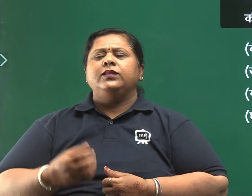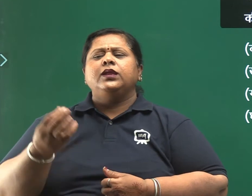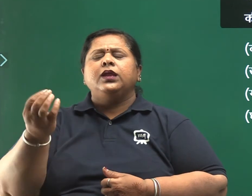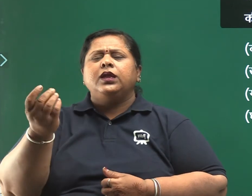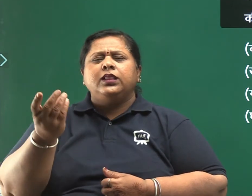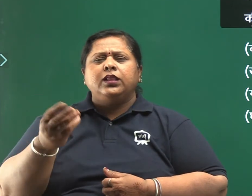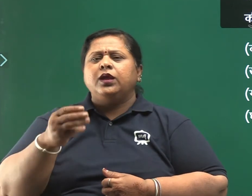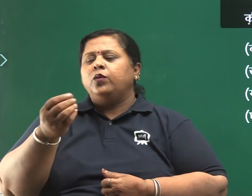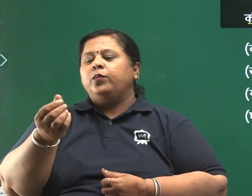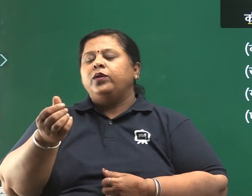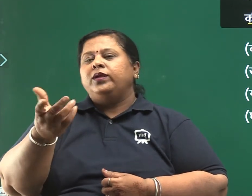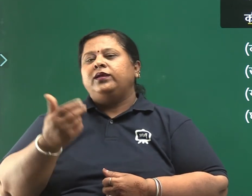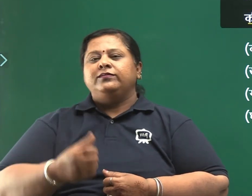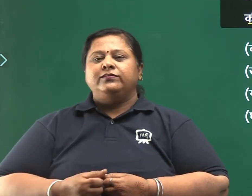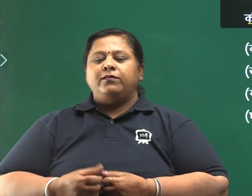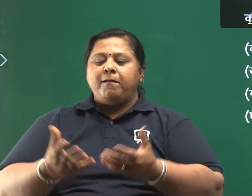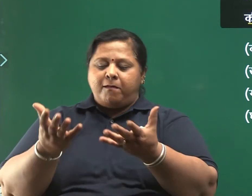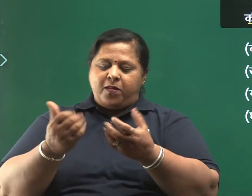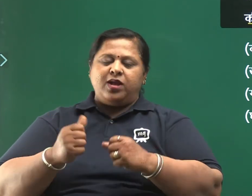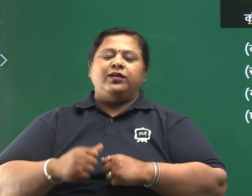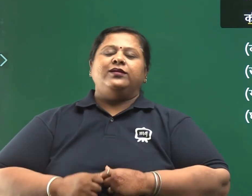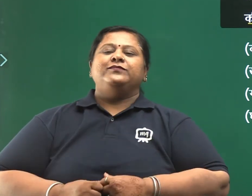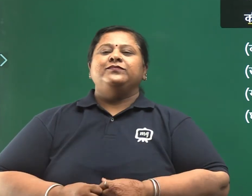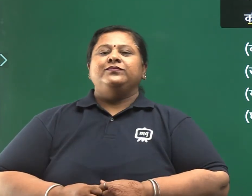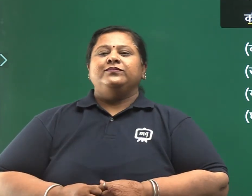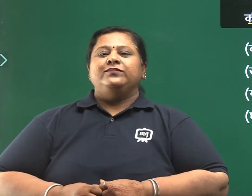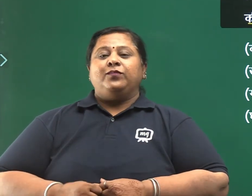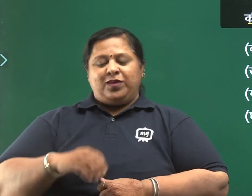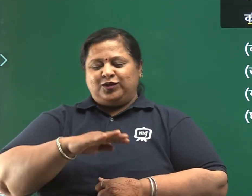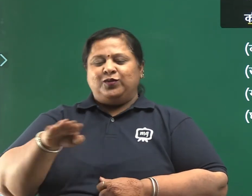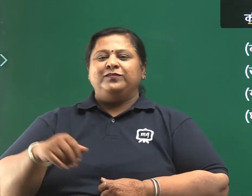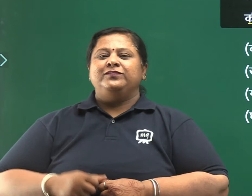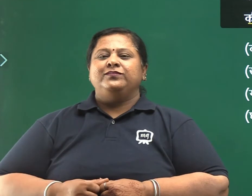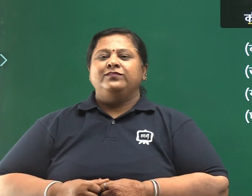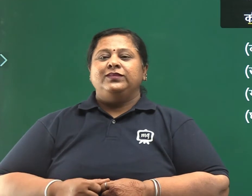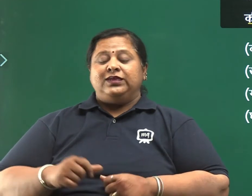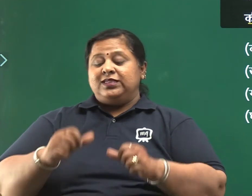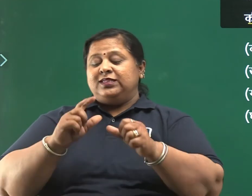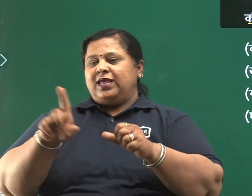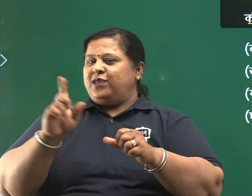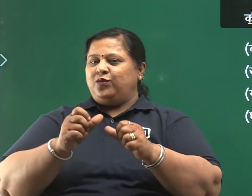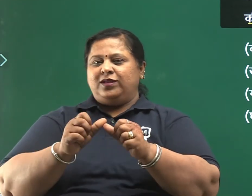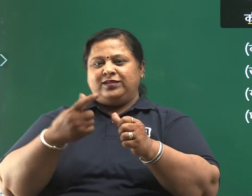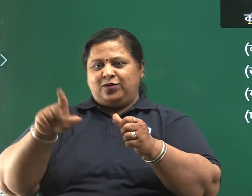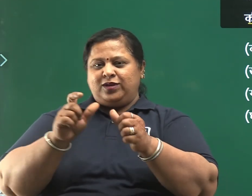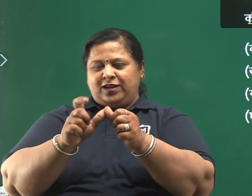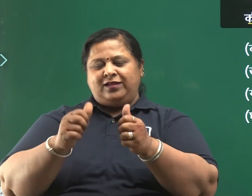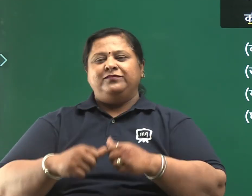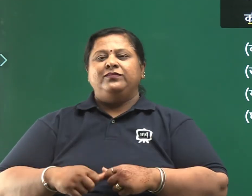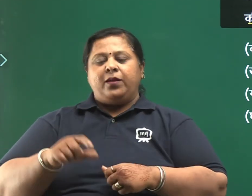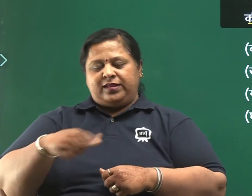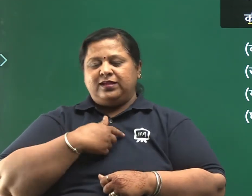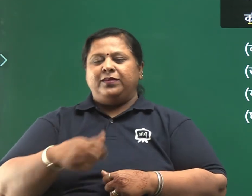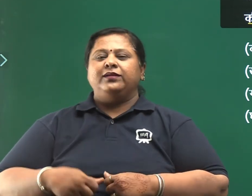कितने रुपयों की मांग की? बच्चों, सही उत्तर के लिए हमारे